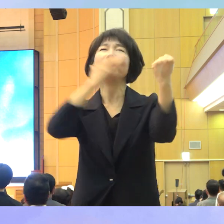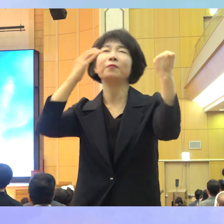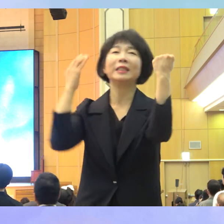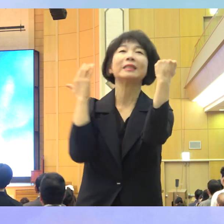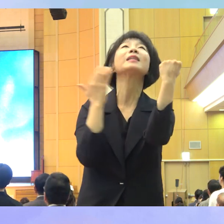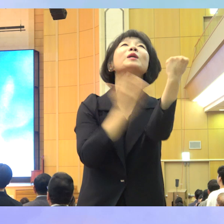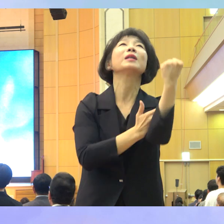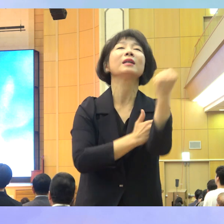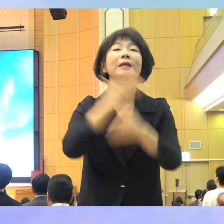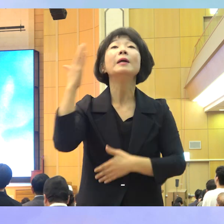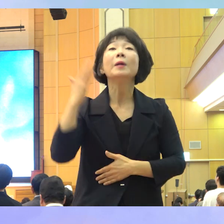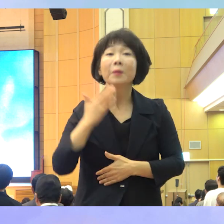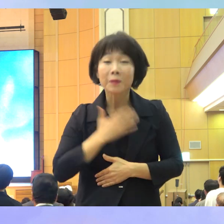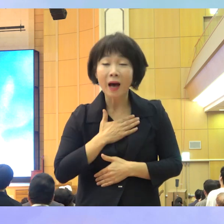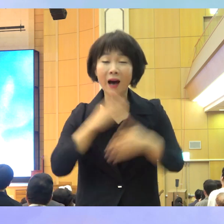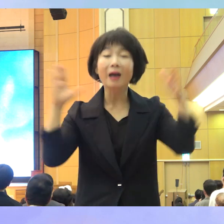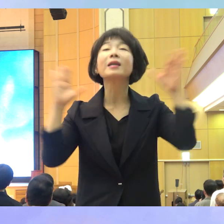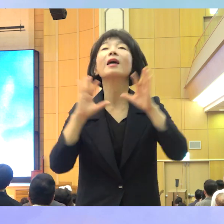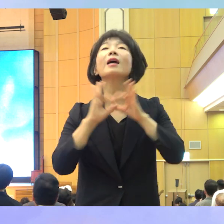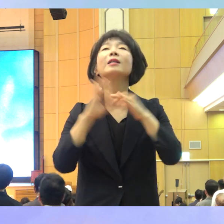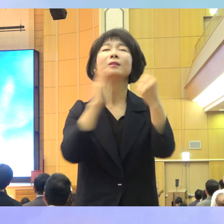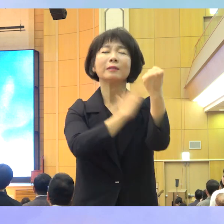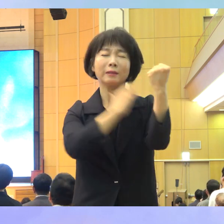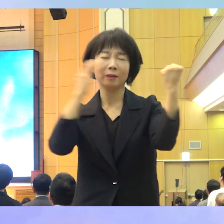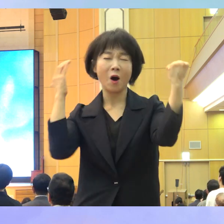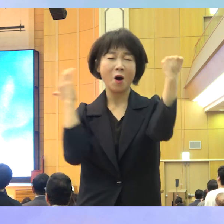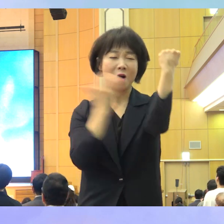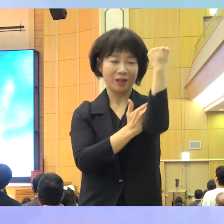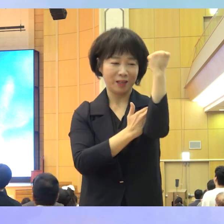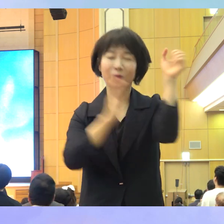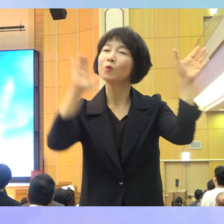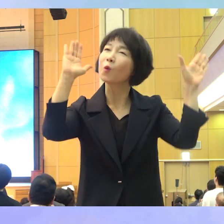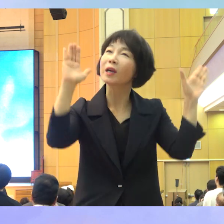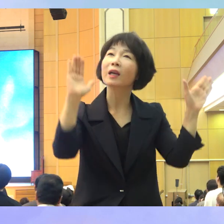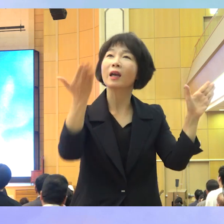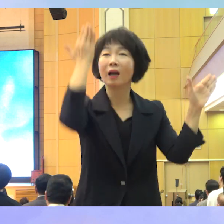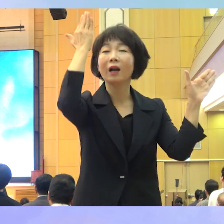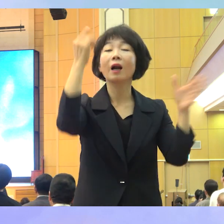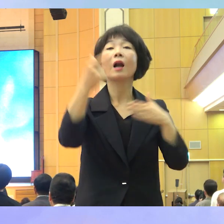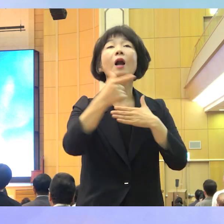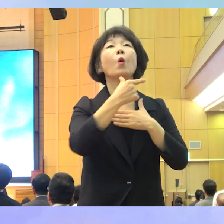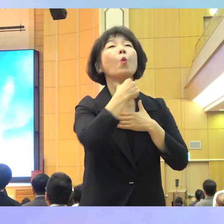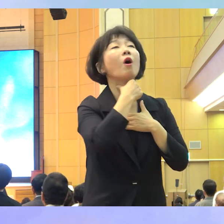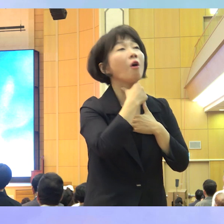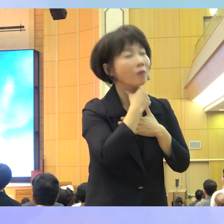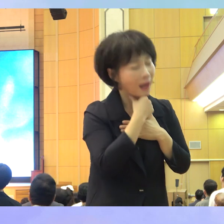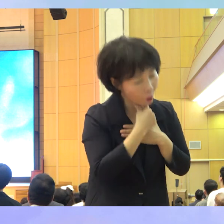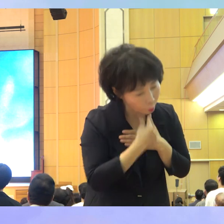성령님의 권능이 나의 능력이 되기